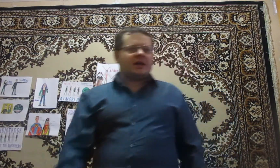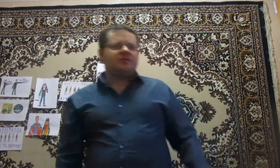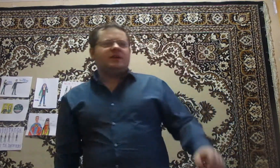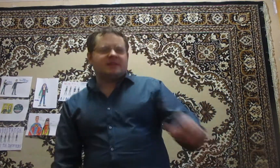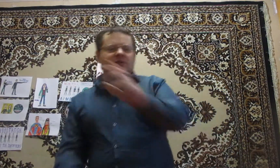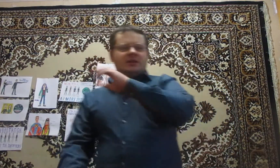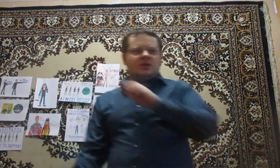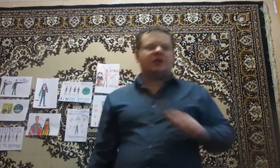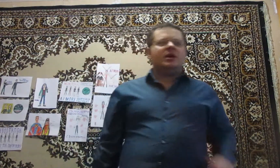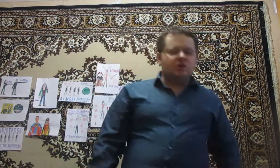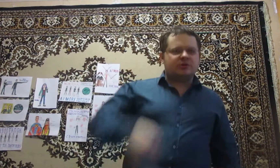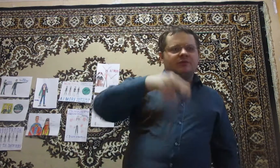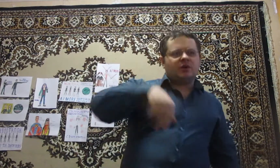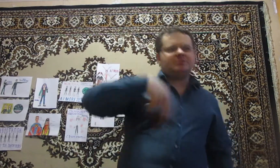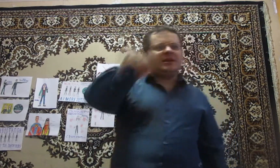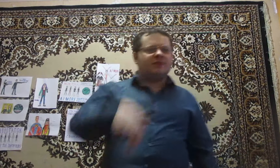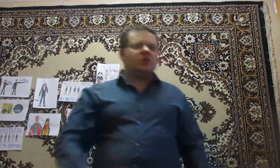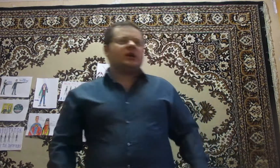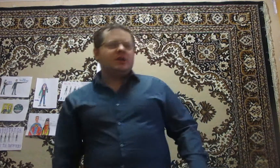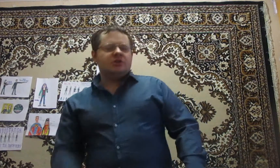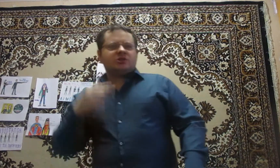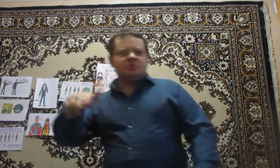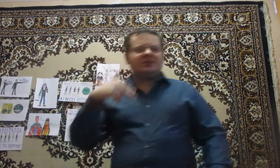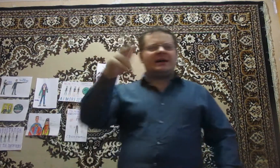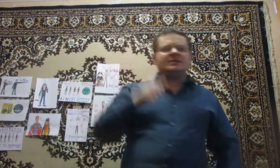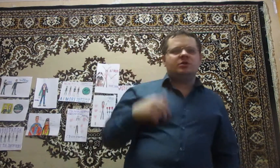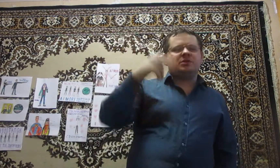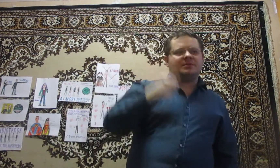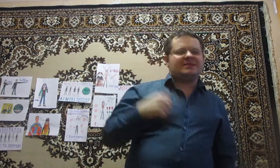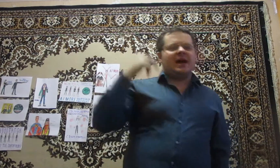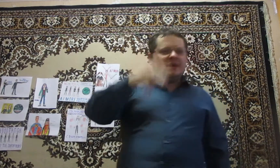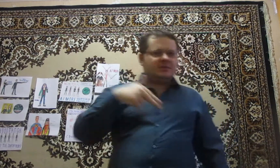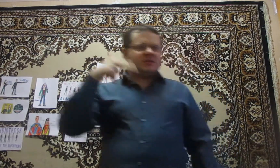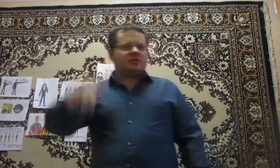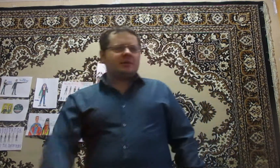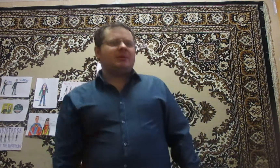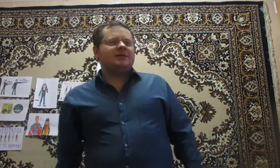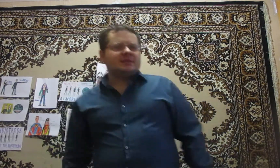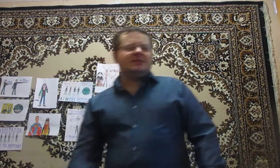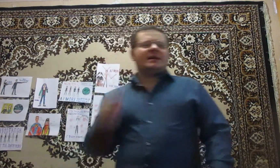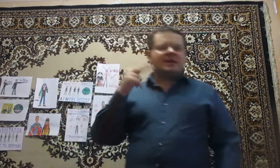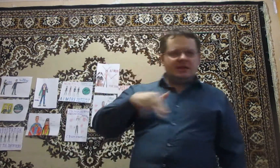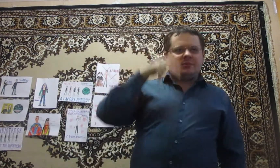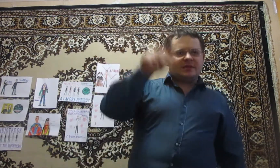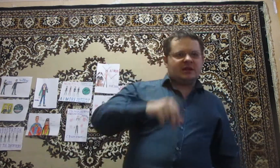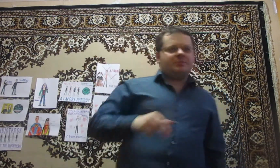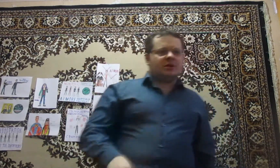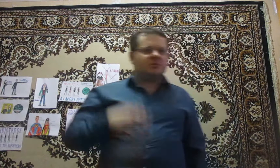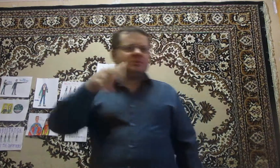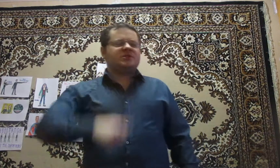же вы, высокими гор. И утром выходит малиновый гор, и он жмет газ, не любит тормоза. И светит улыбка малиновый глаз, и вот гитару вперед может